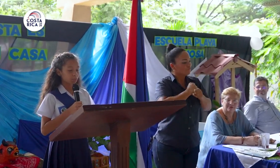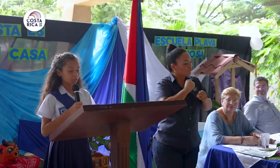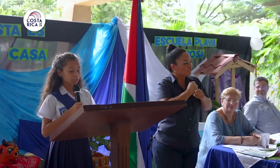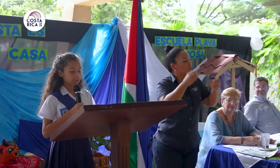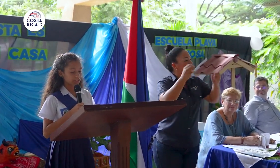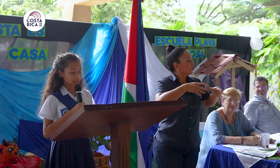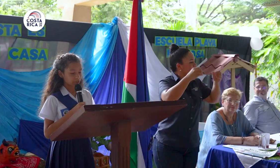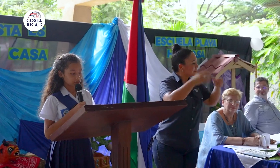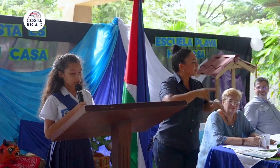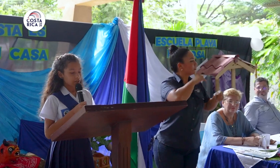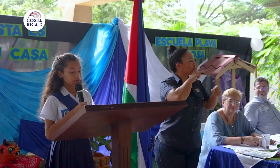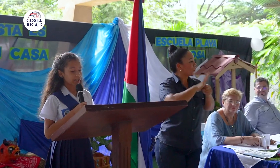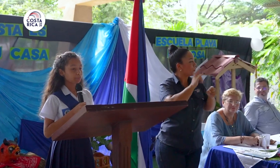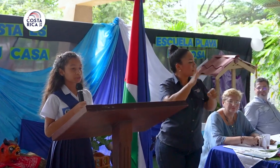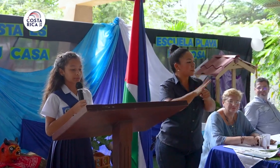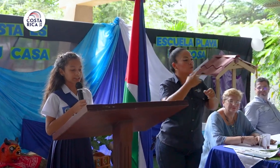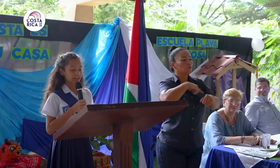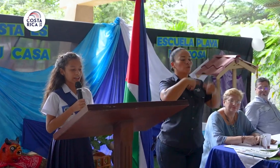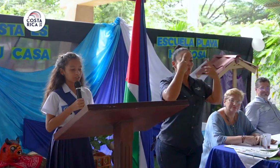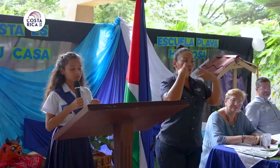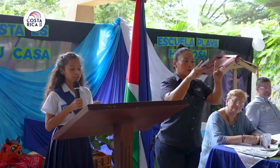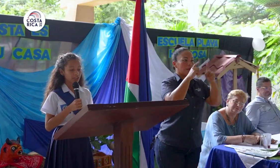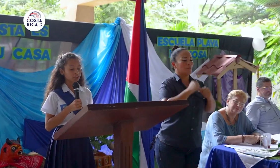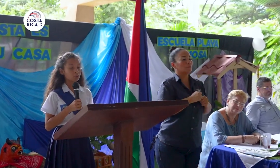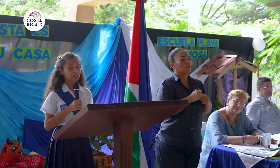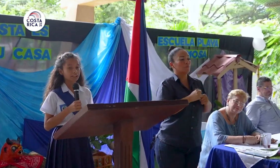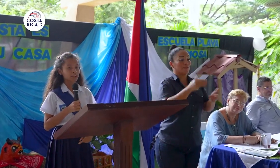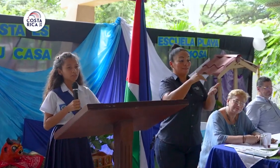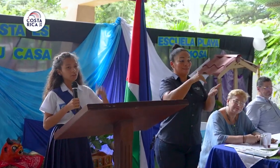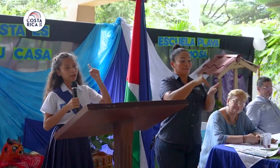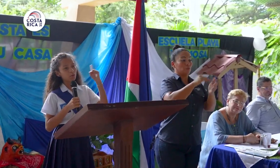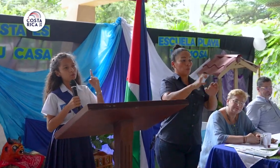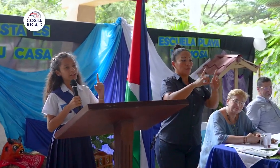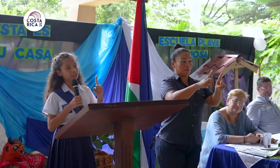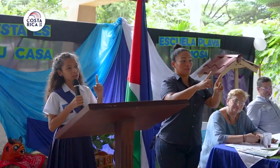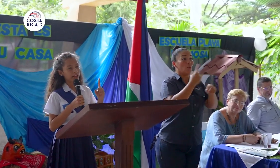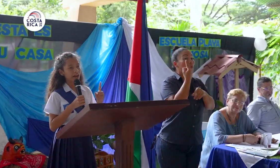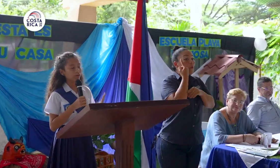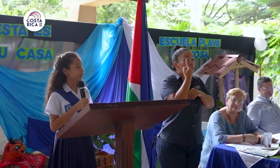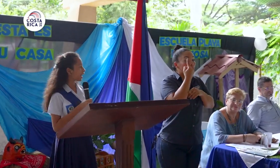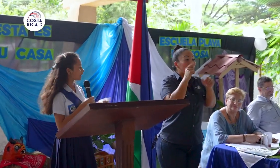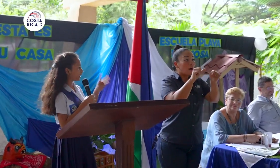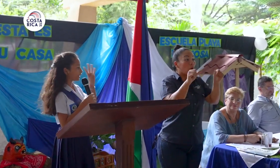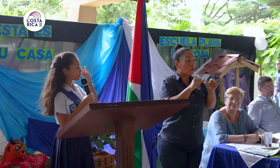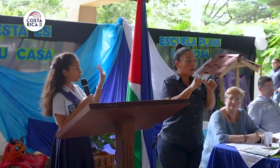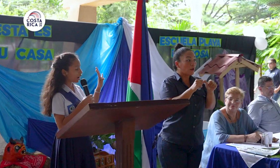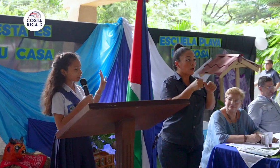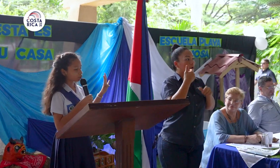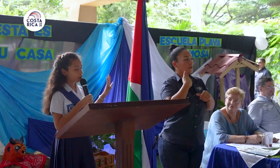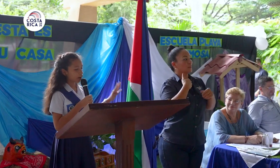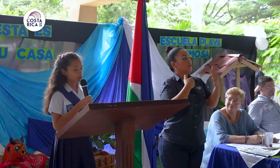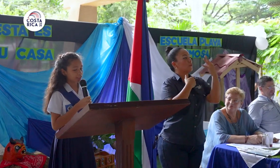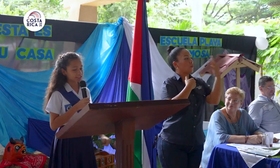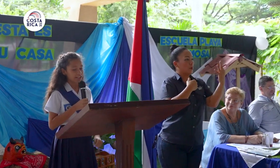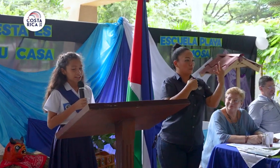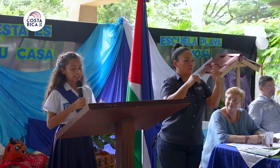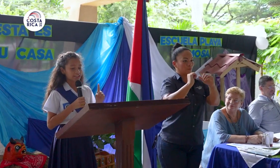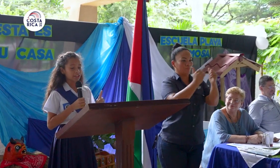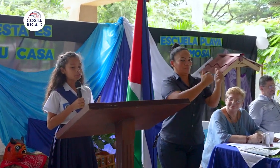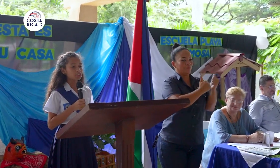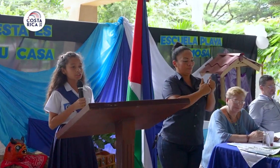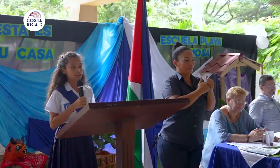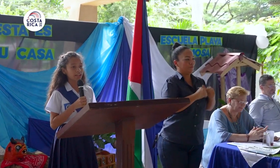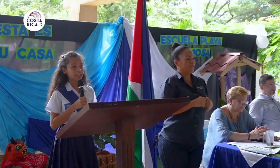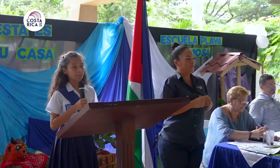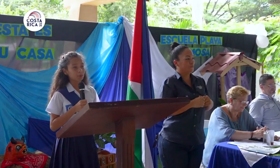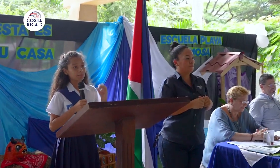docentes comprometidos, logramos pasar de un centro educativo de una sola aula a tener cuatro aulas. De